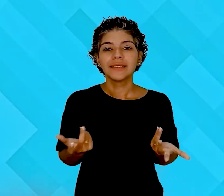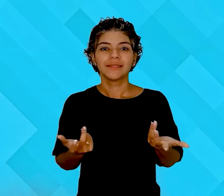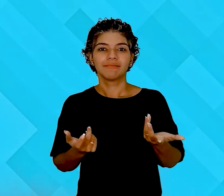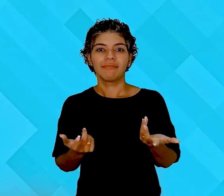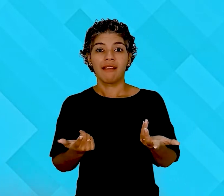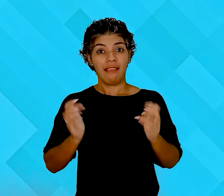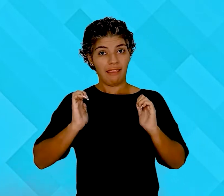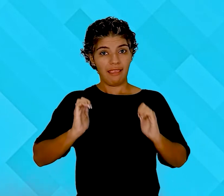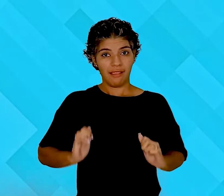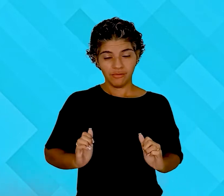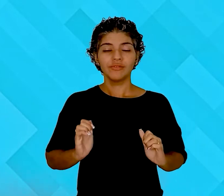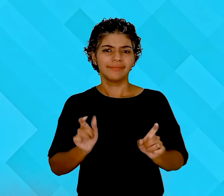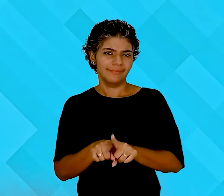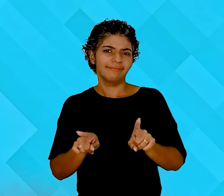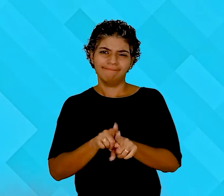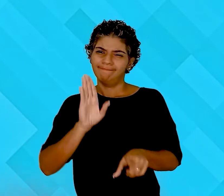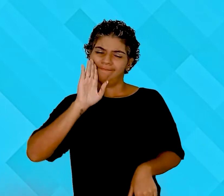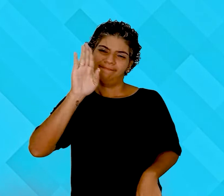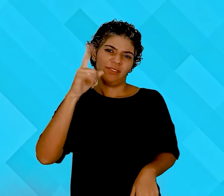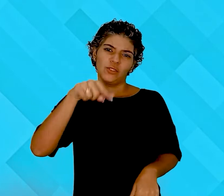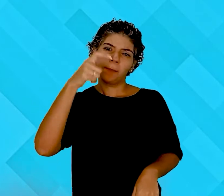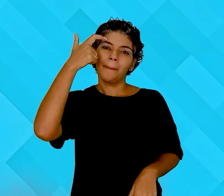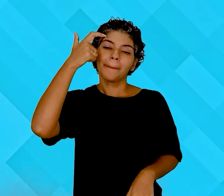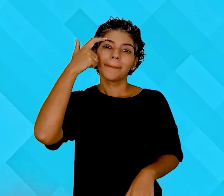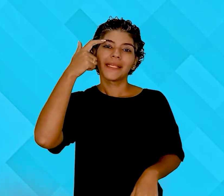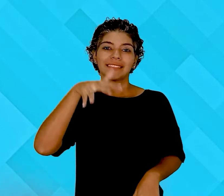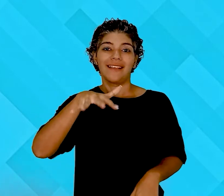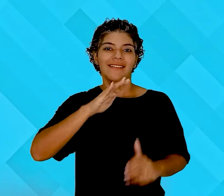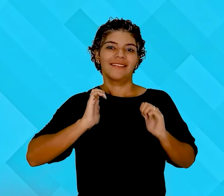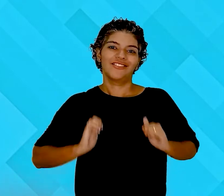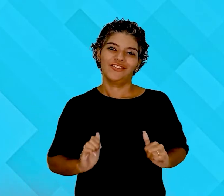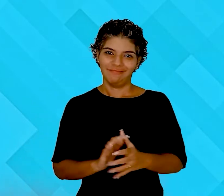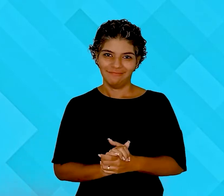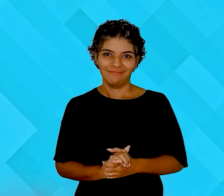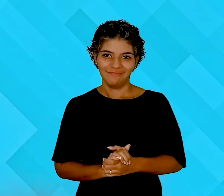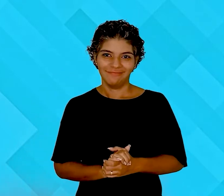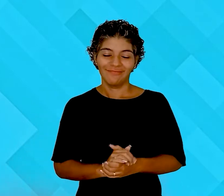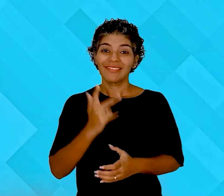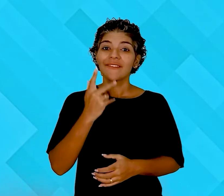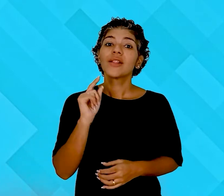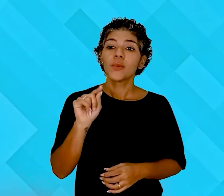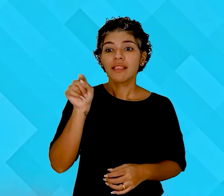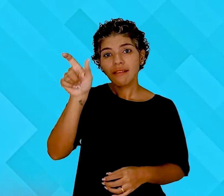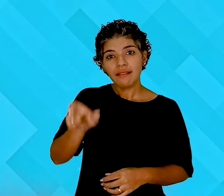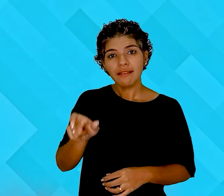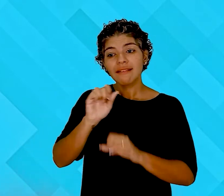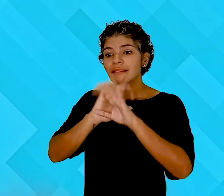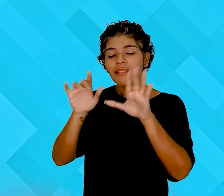deixar para a pessoa claro como que a gente chegou nela, né? Às vezes a gente recebe um telefonema, tô aqui, queria falar com você, mas